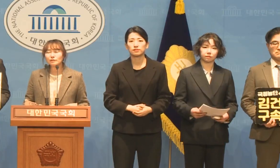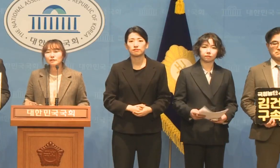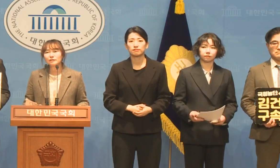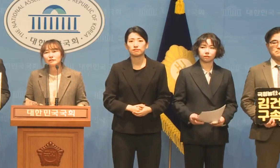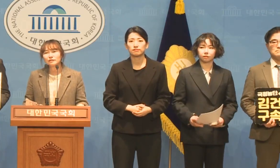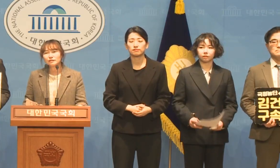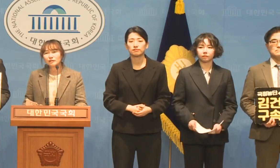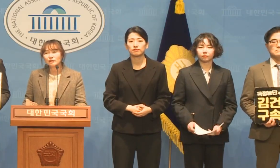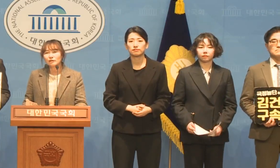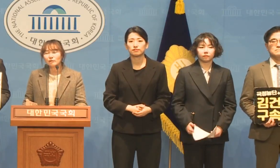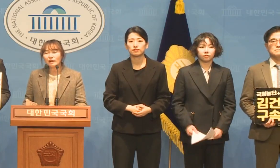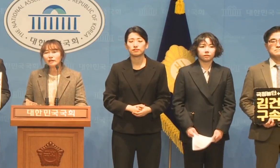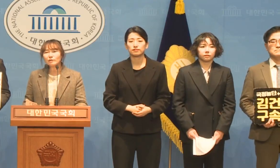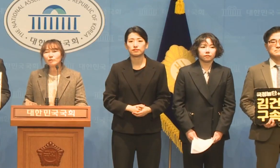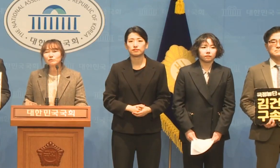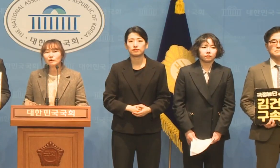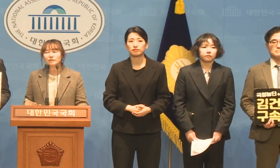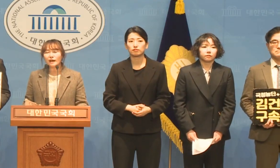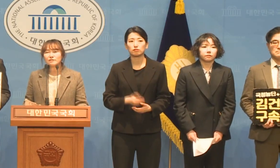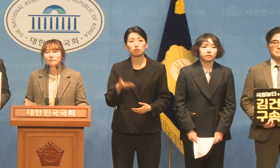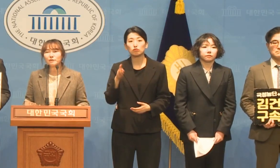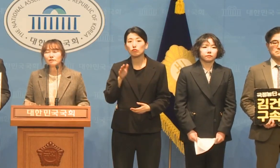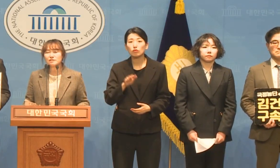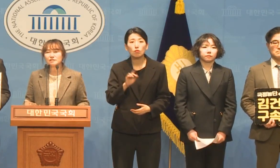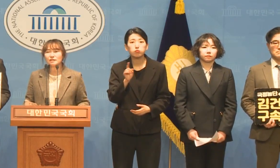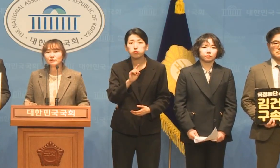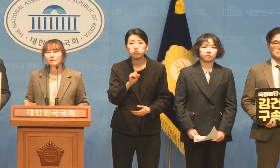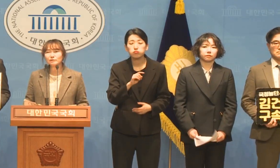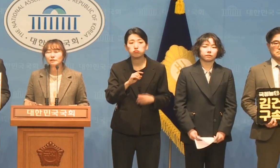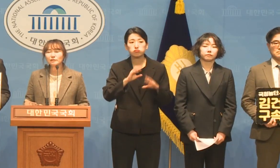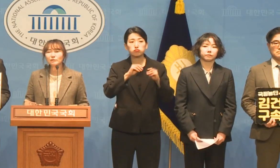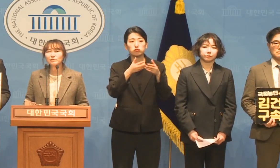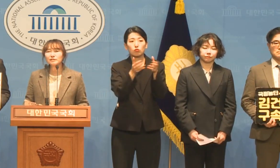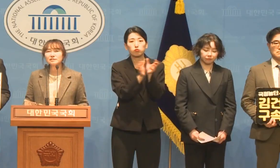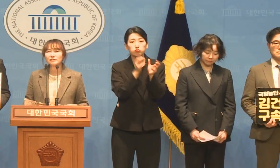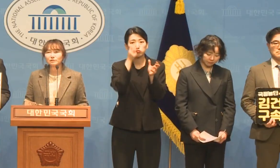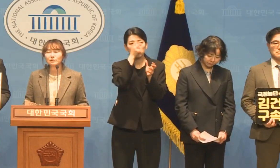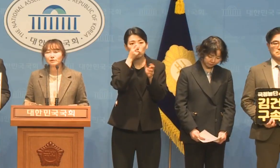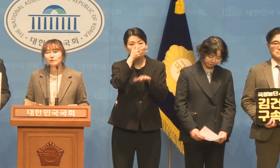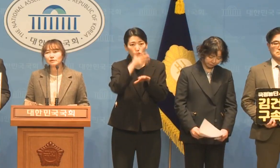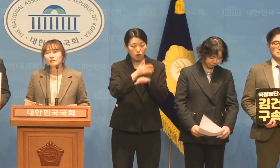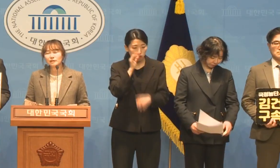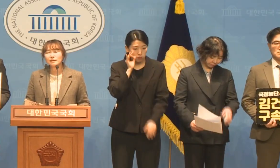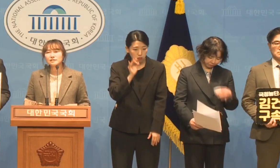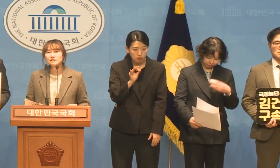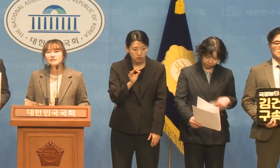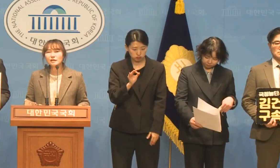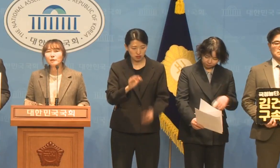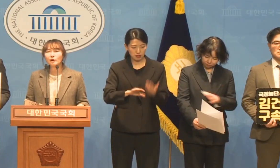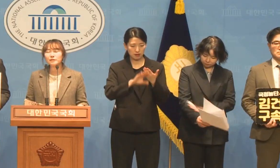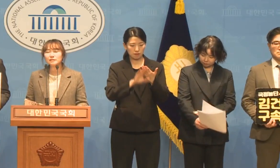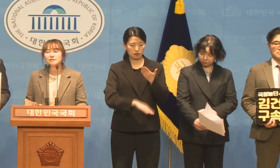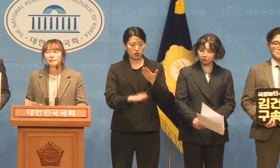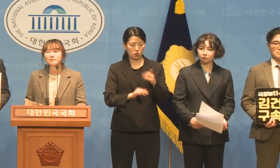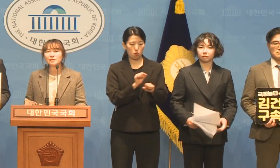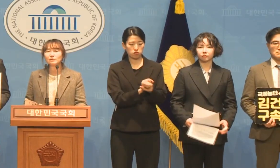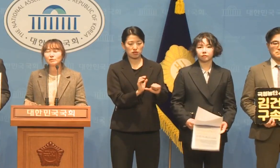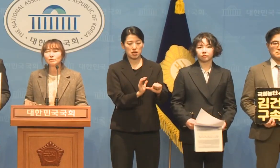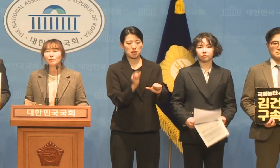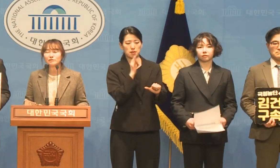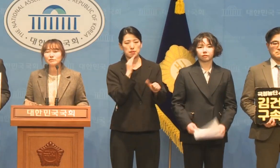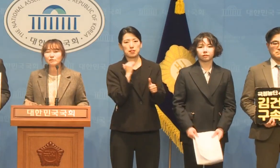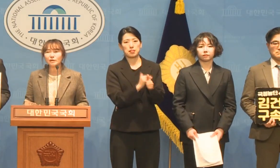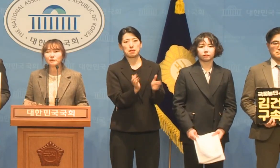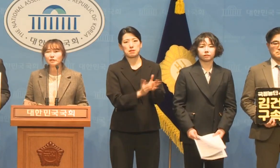그런데도 관계 공무원 5명 징계로 꼬리를 자르고 진짜 범인을 잡지